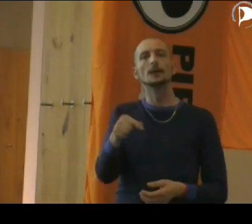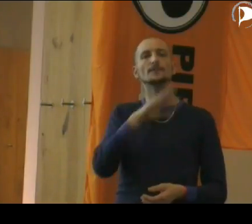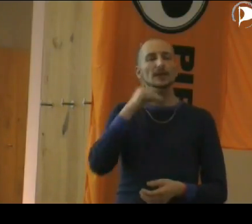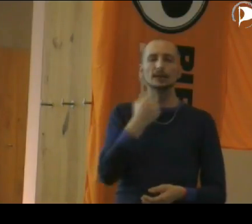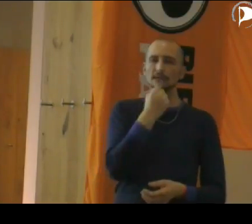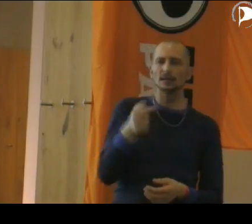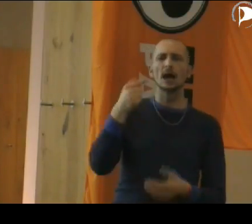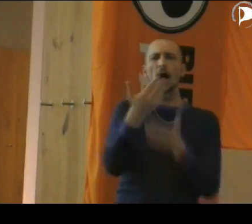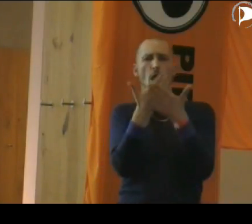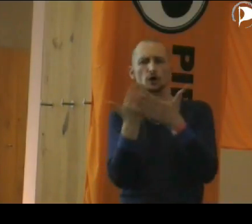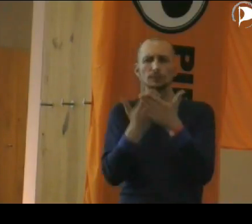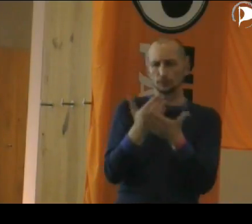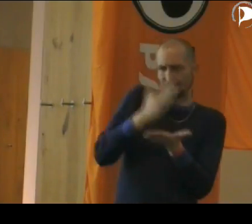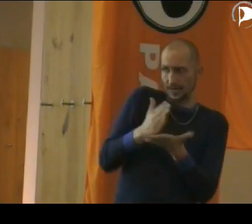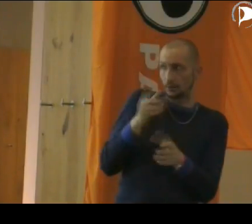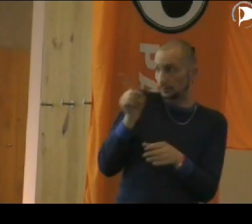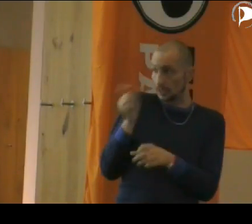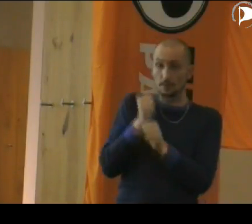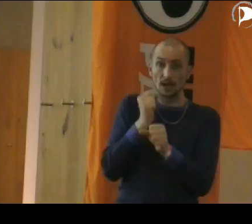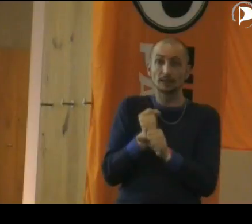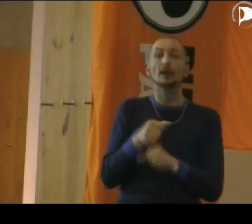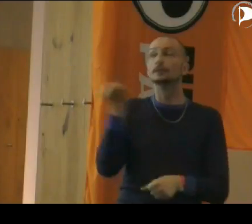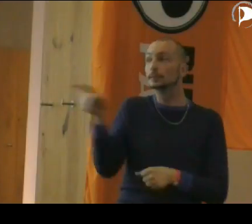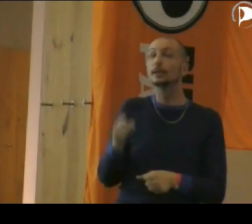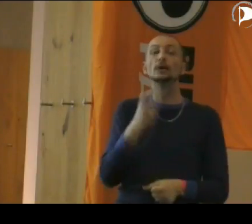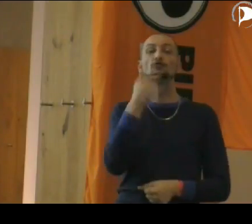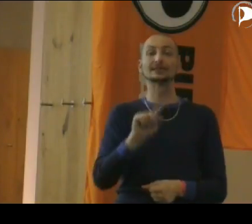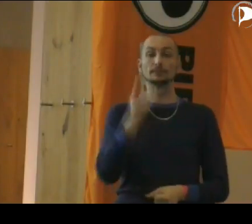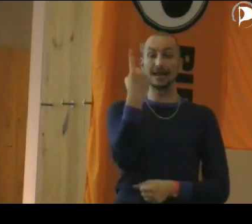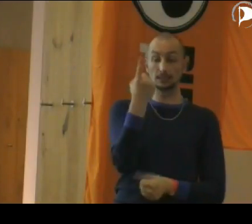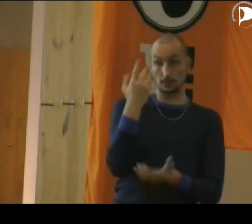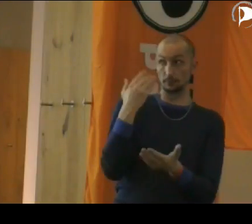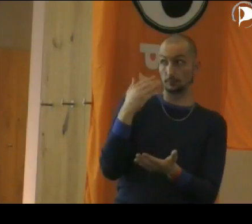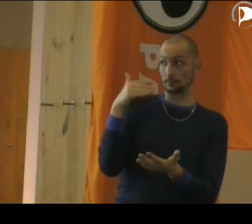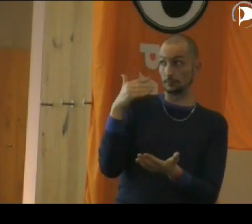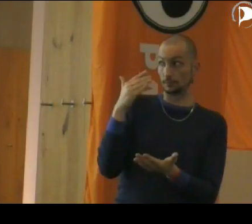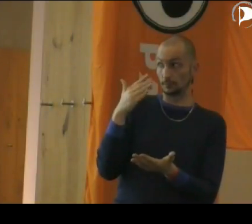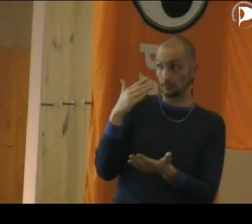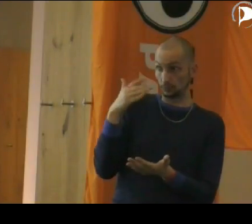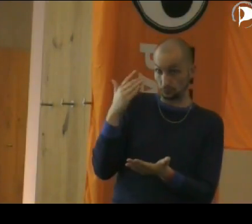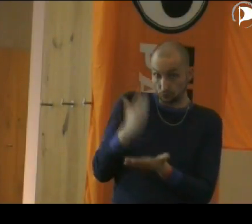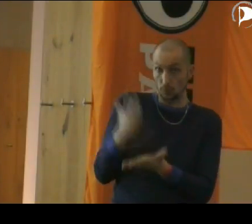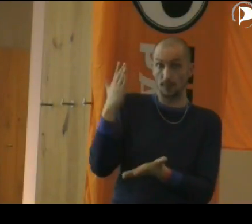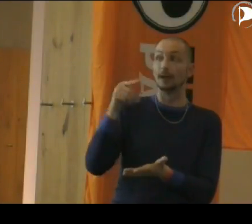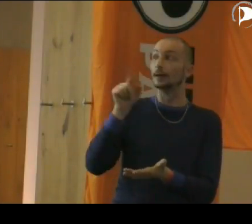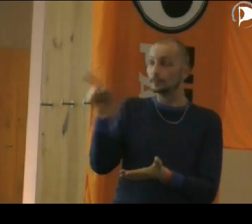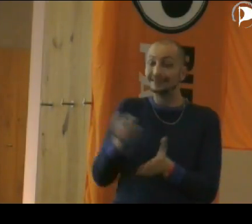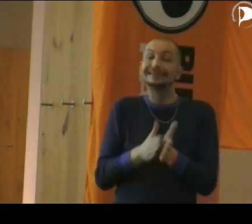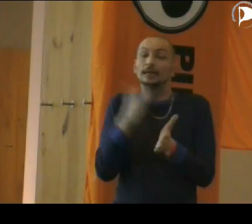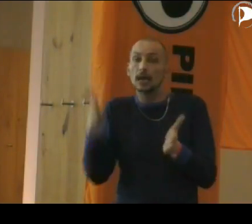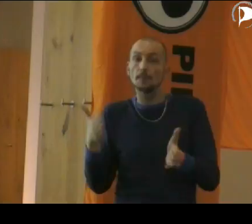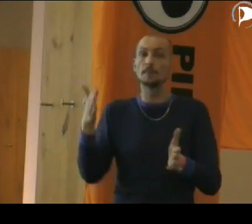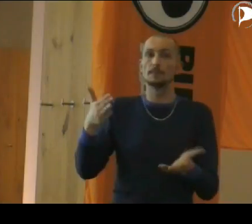ausbildung für sich als kuh ist schatzmeister bereits hast du auch also neben dem schon irgendwas dass ich